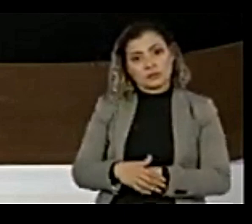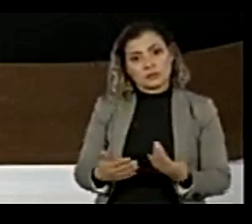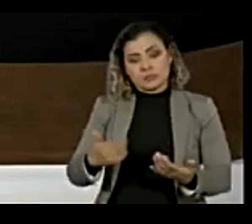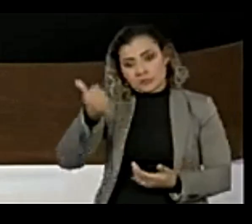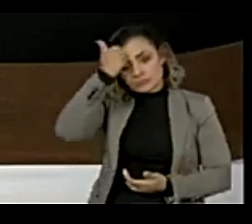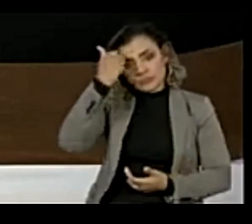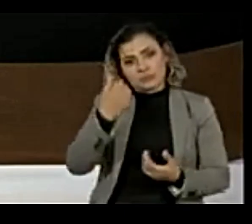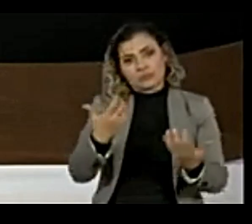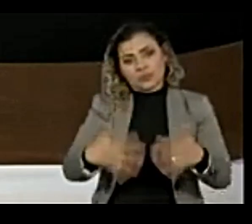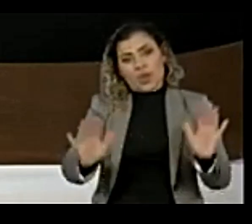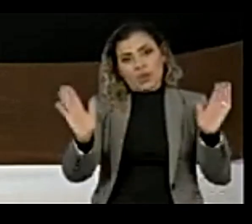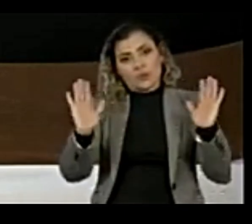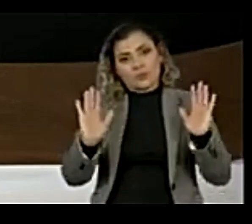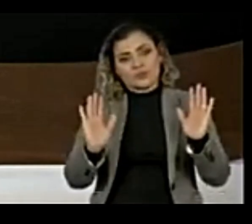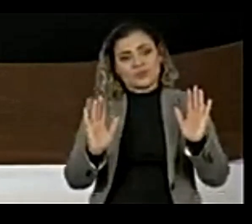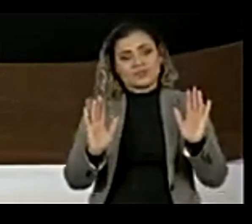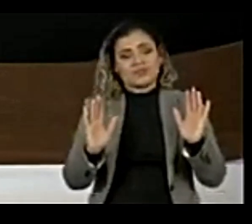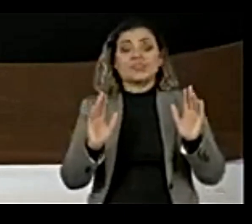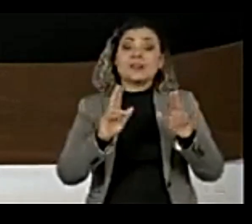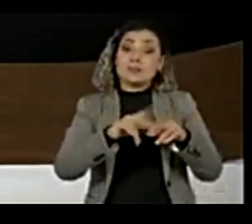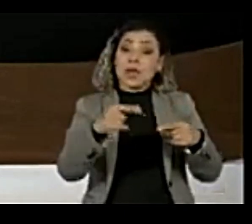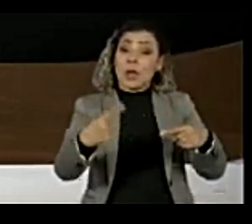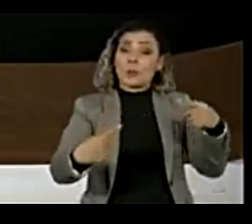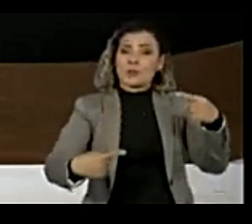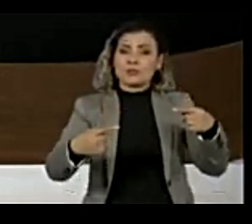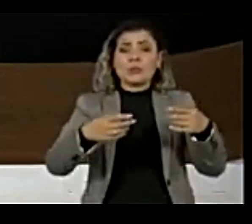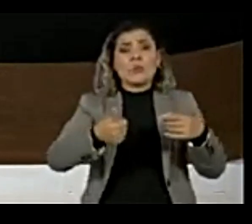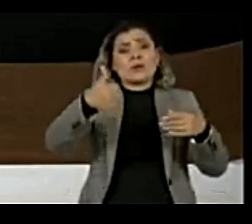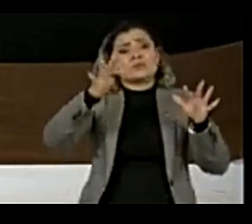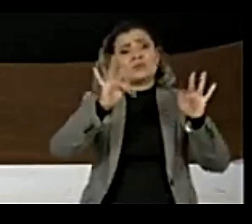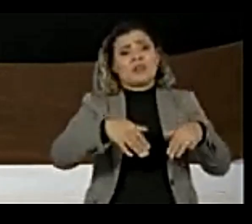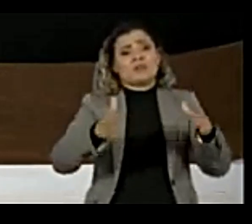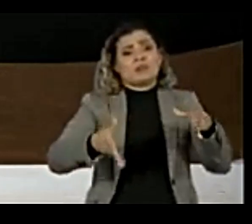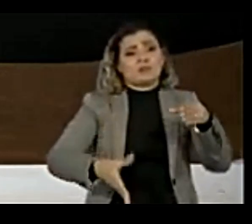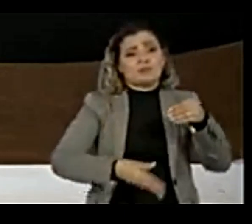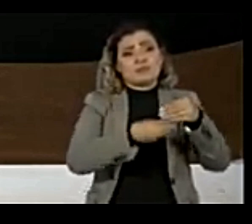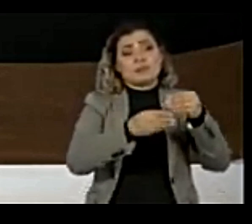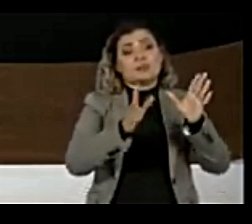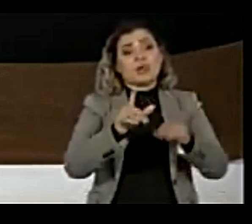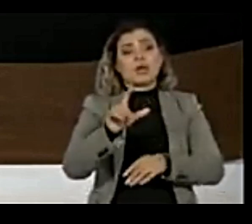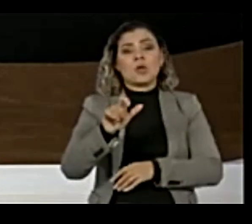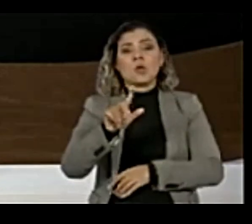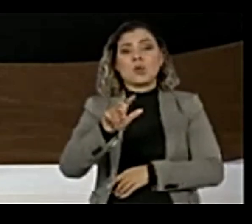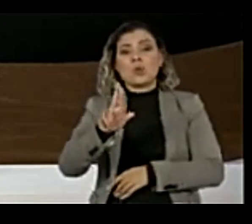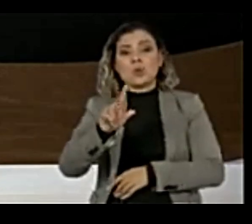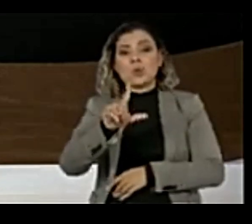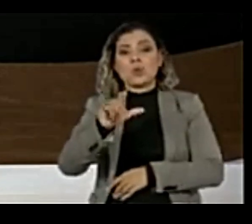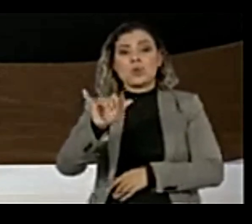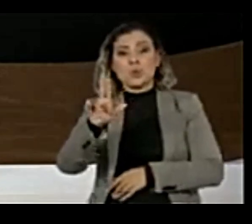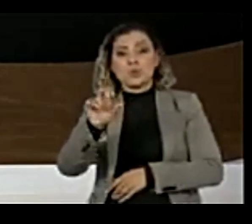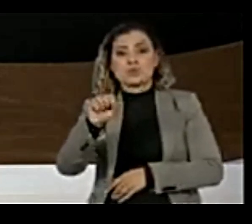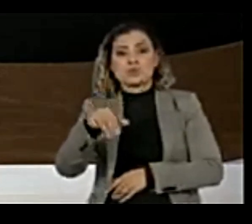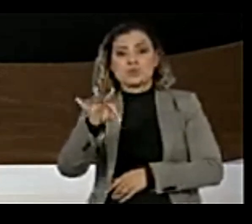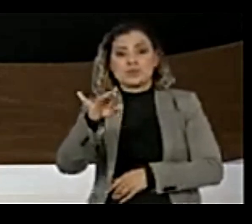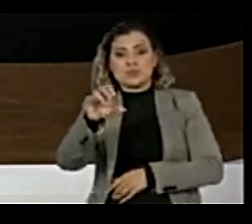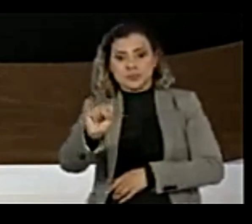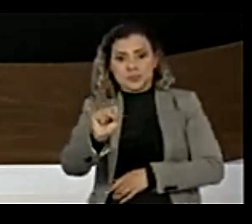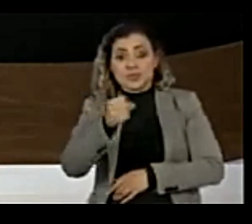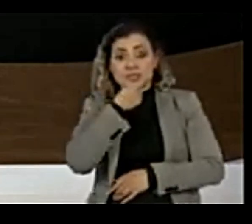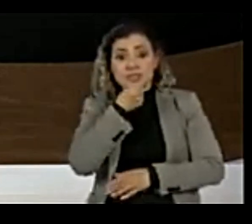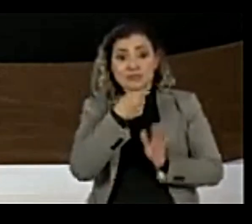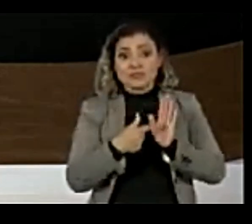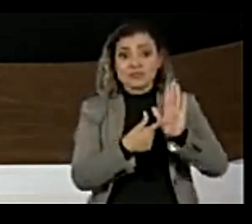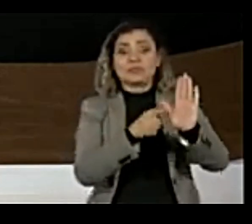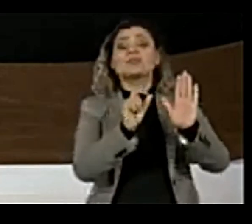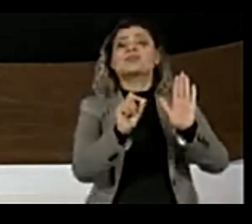emendar uma pergunta de política aqui, porque a gente está quase chegando ao final, e o Lulu Santos diz que essa tua entrevista aqui mostra